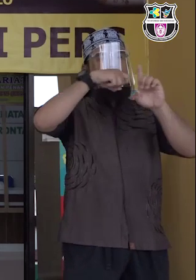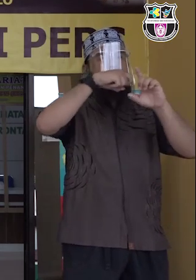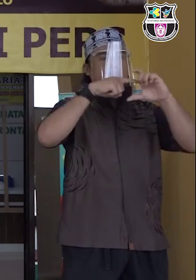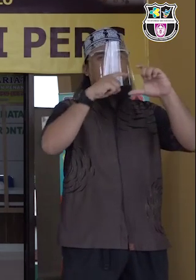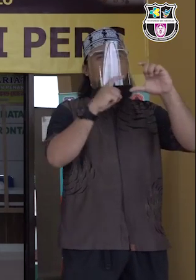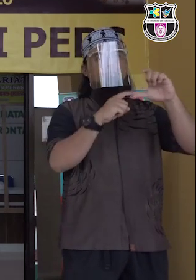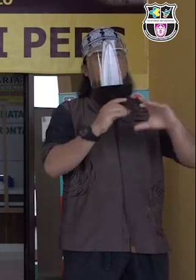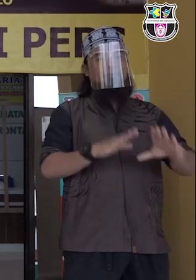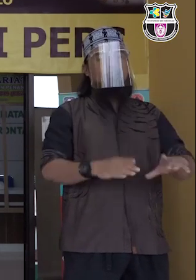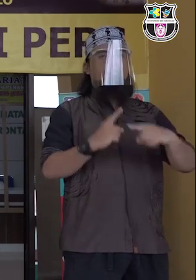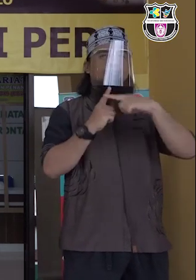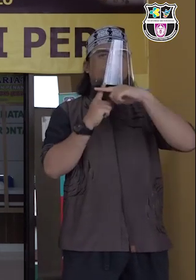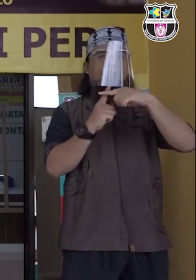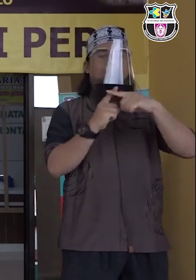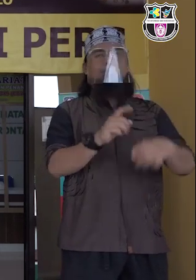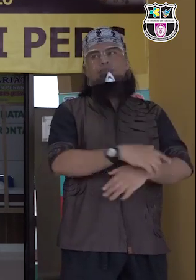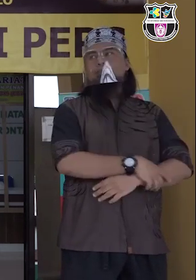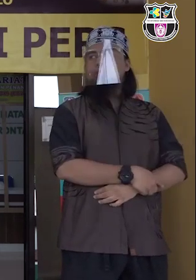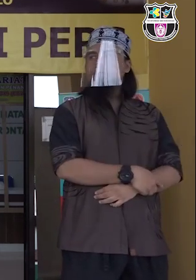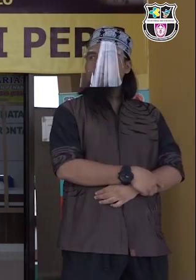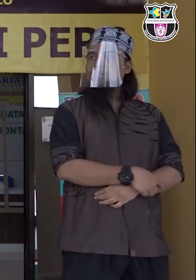diambil swabnya positif.